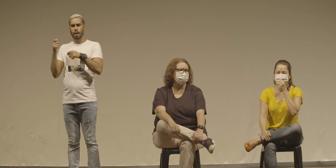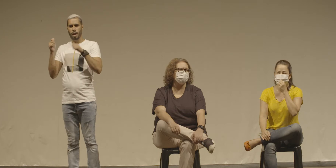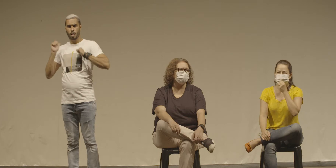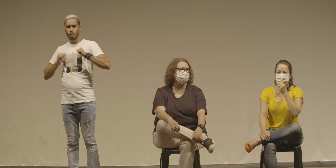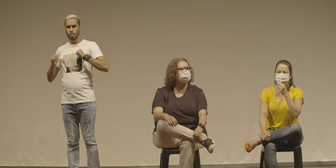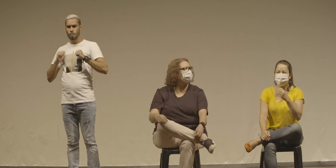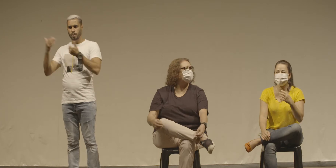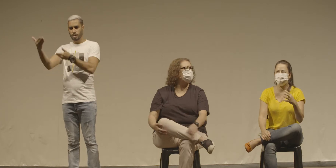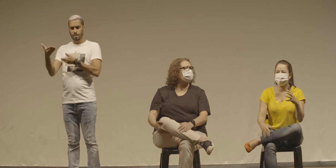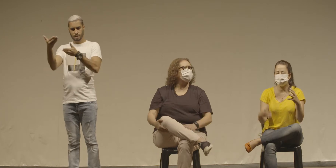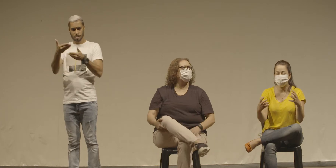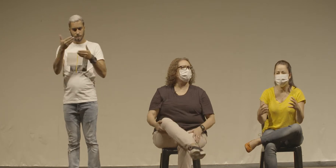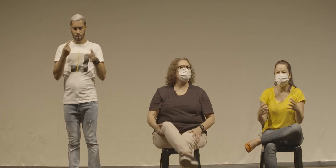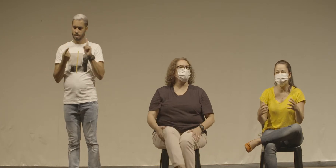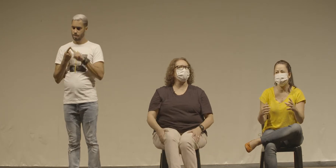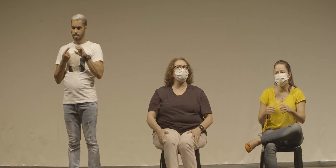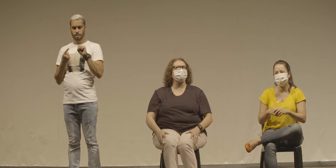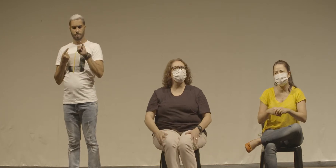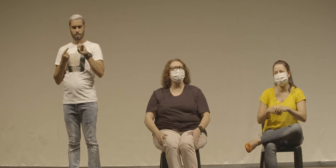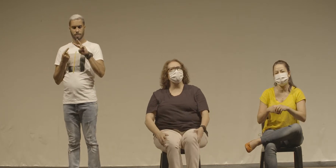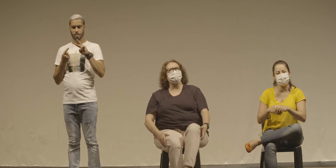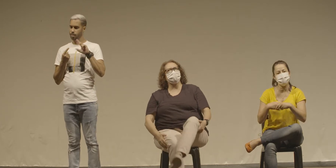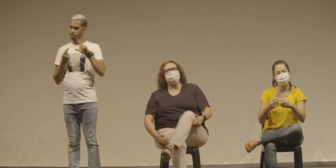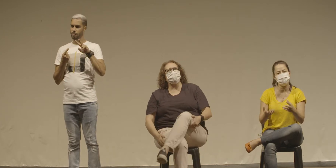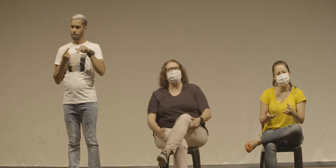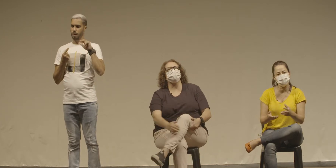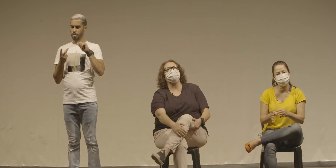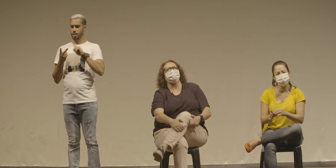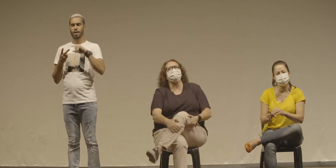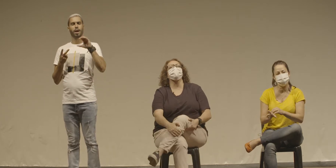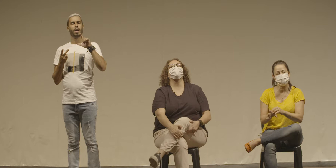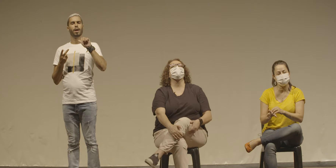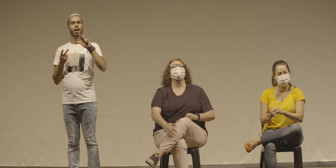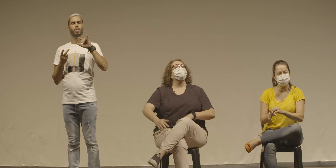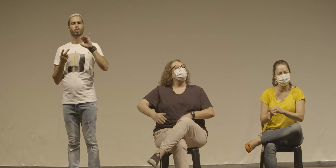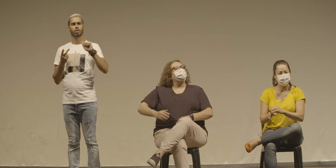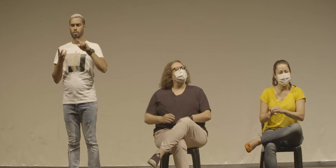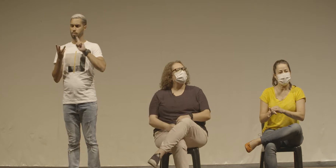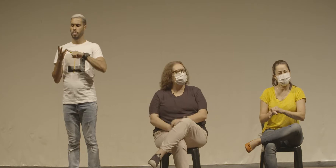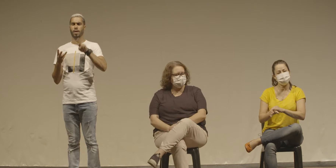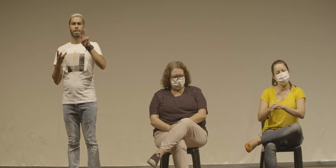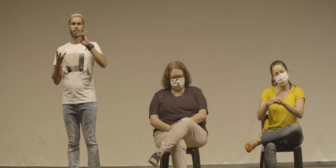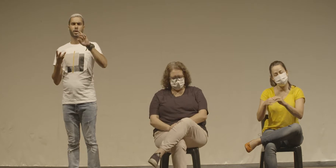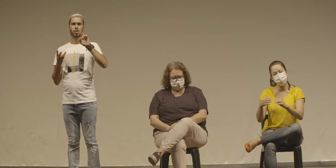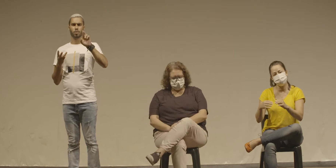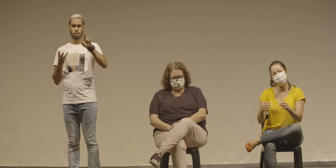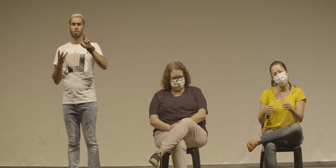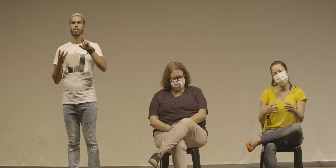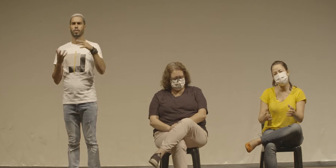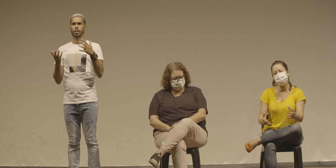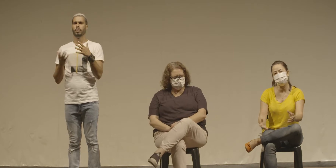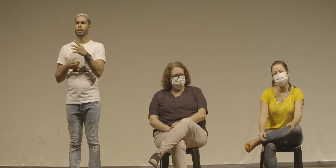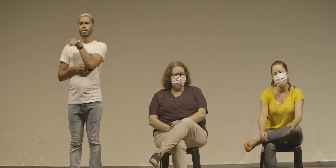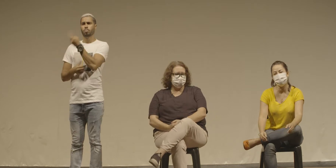Victor, pensar pessoas que pudessem dar esse embasamento de forma teórica para que todo o